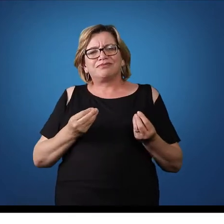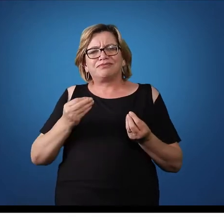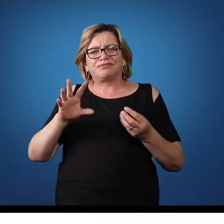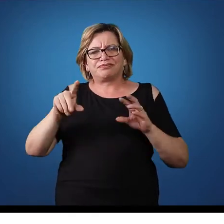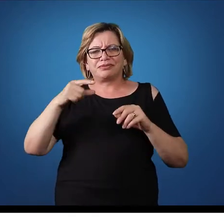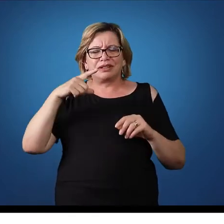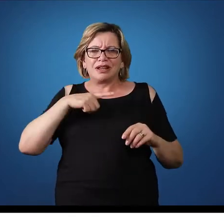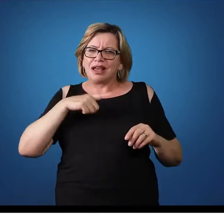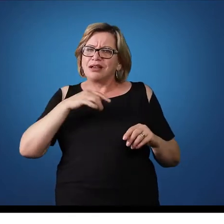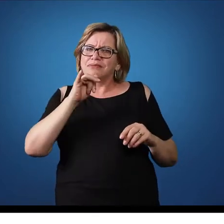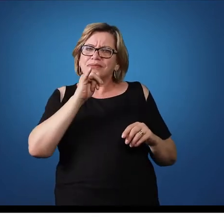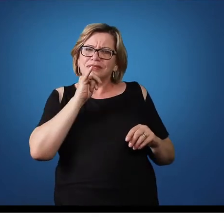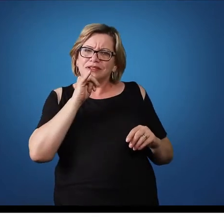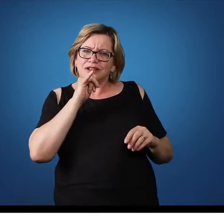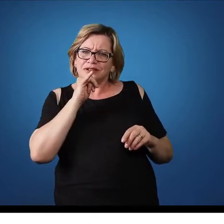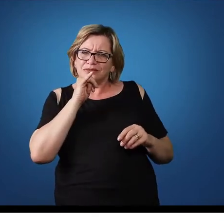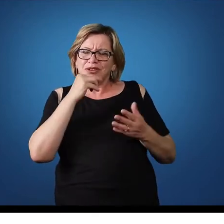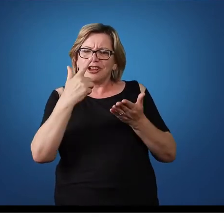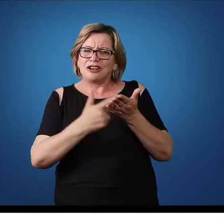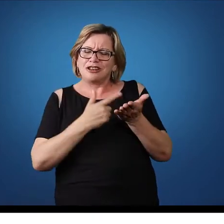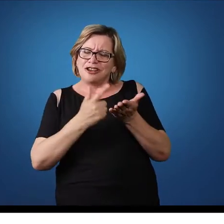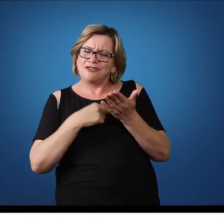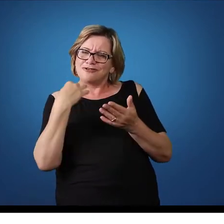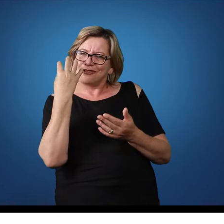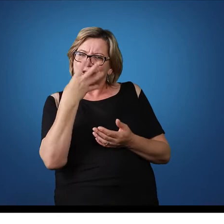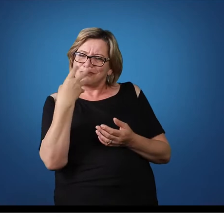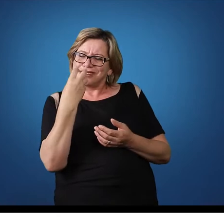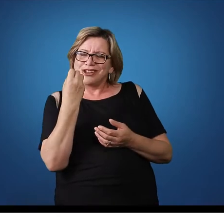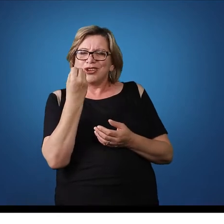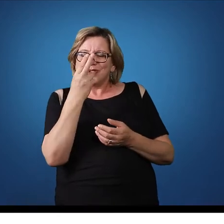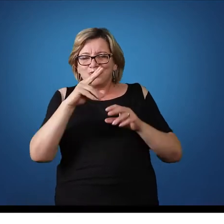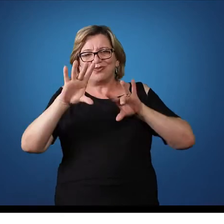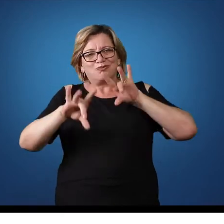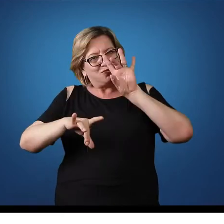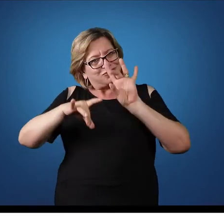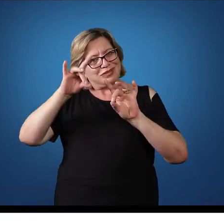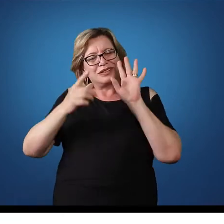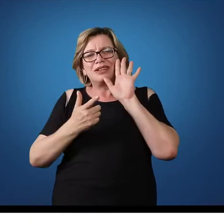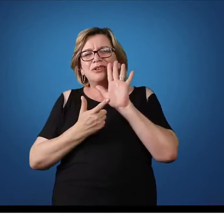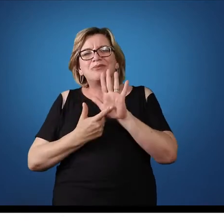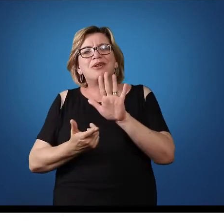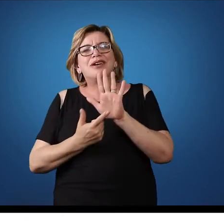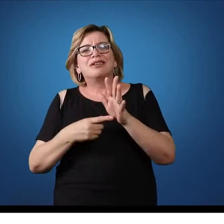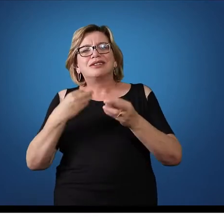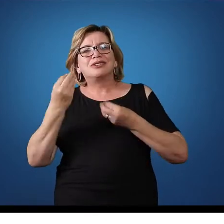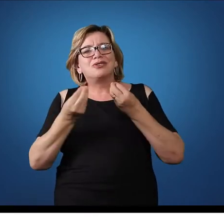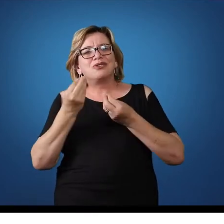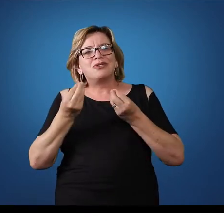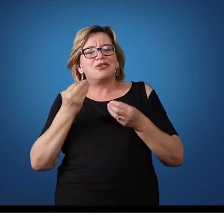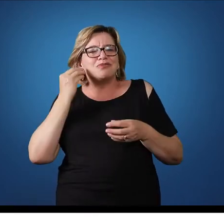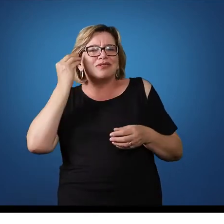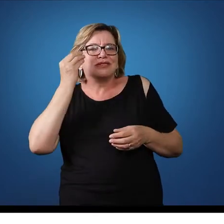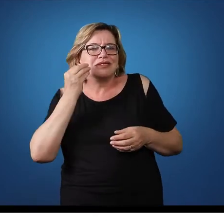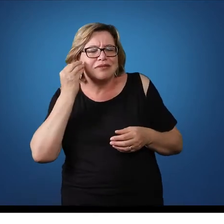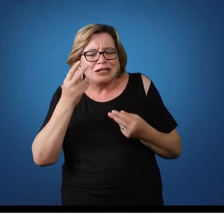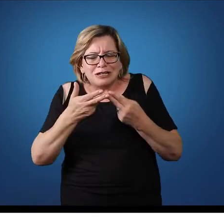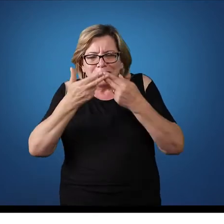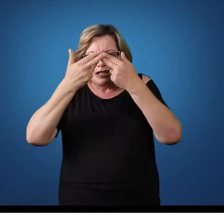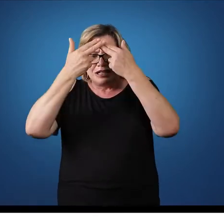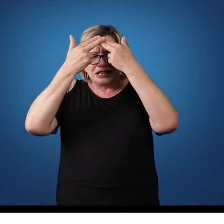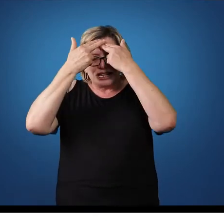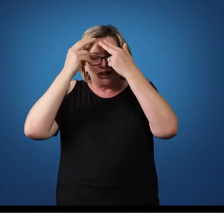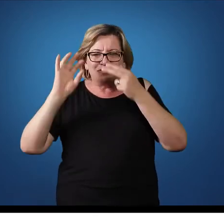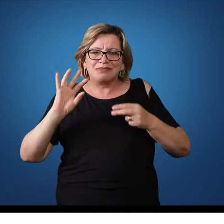Há, por exemplo, romances ou peças de teatro que nos mostram como nós devemos reagir a certas experiências traumáticas